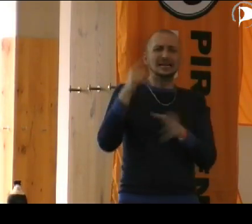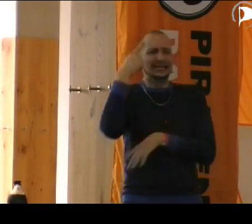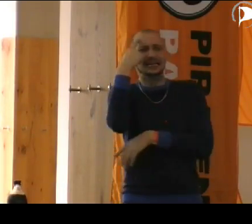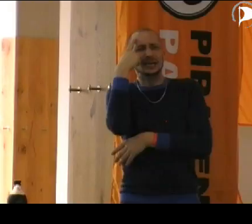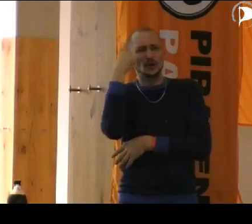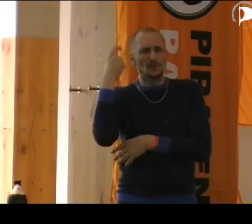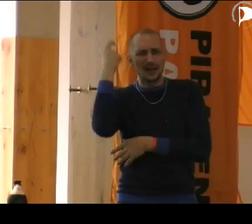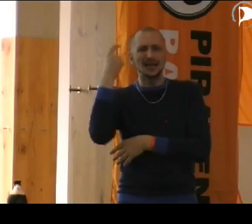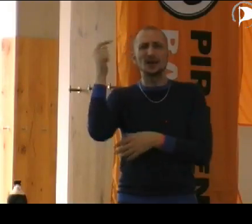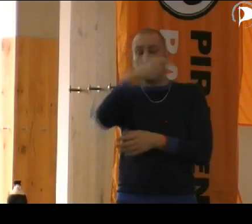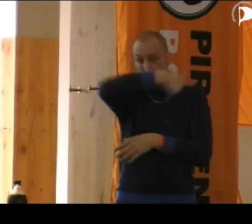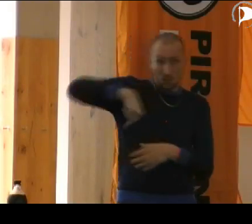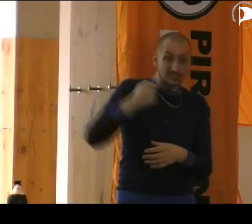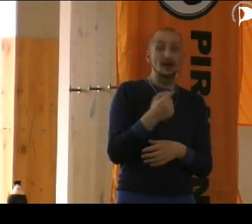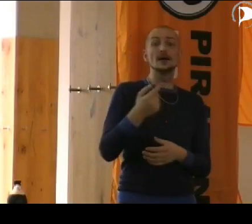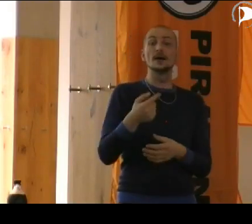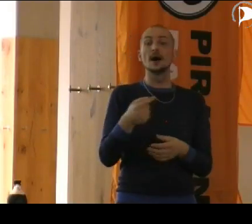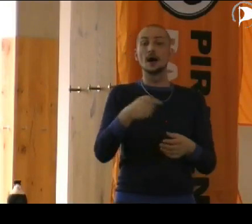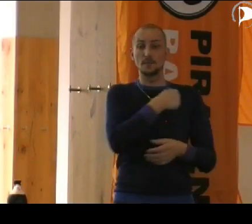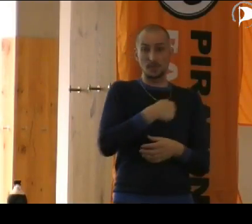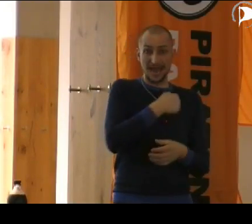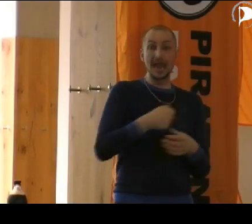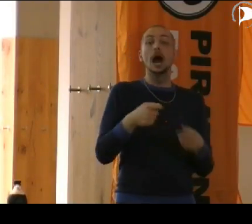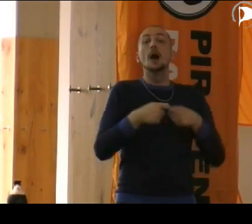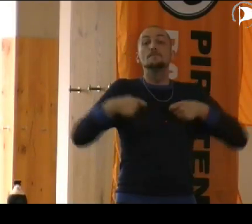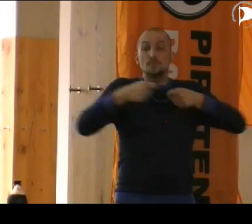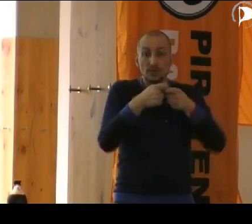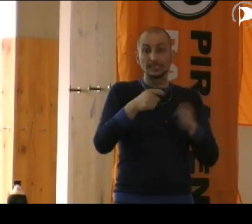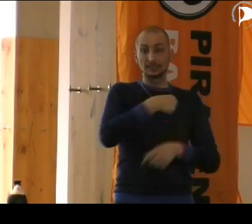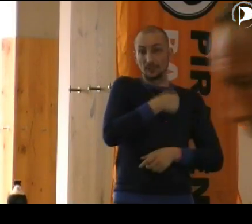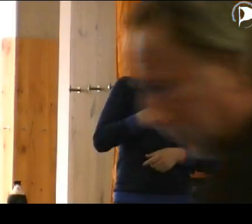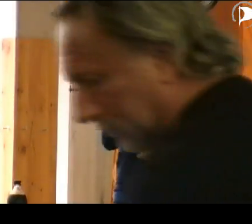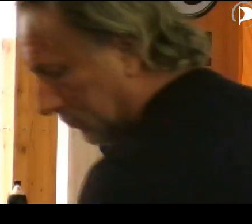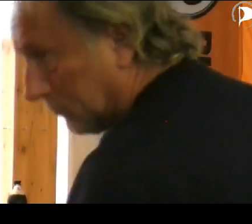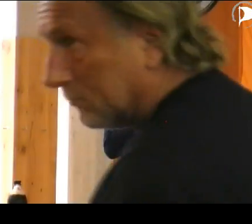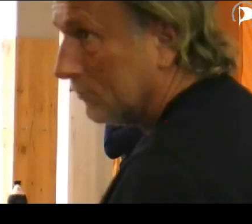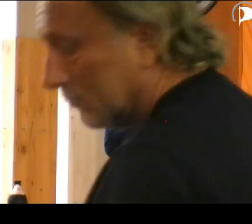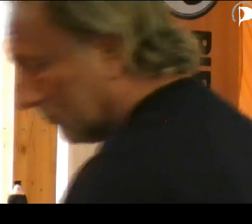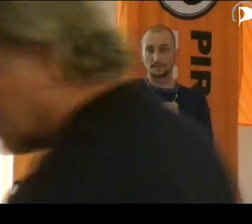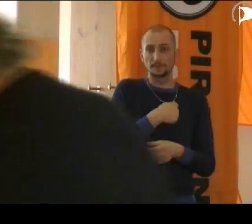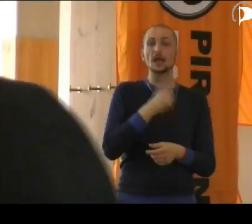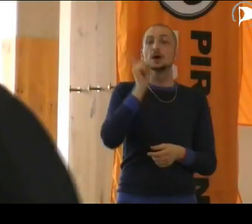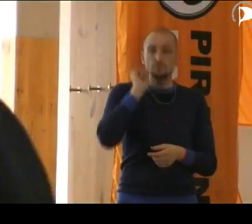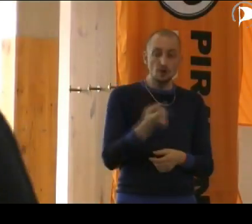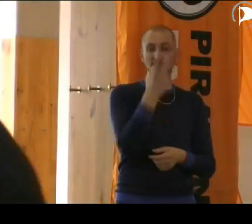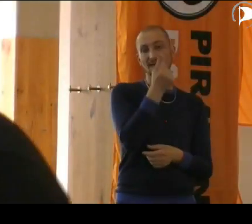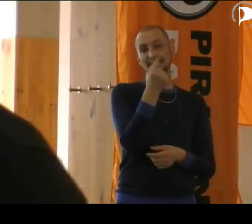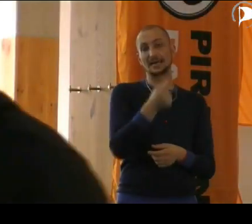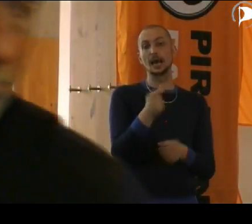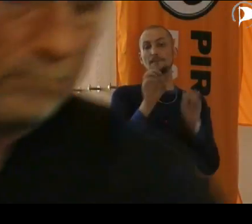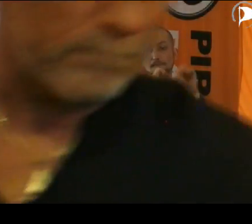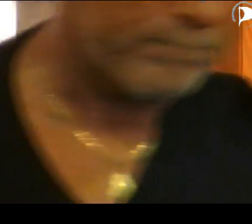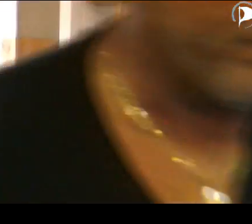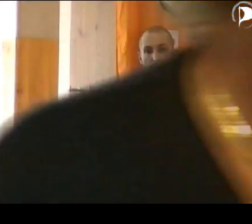unsere partei zumindest die bundespartei in den finanziellen berlin bundestagspräsident